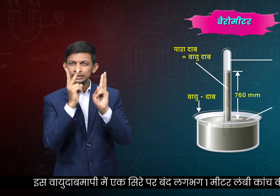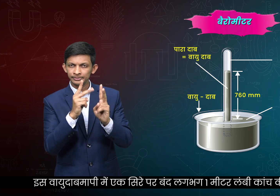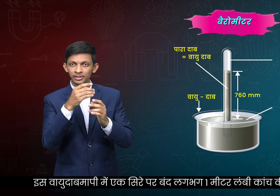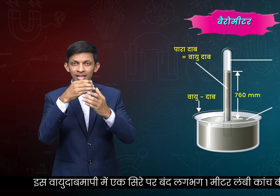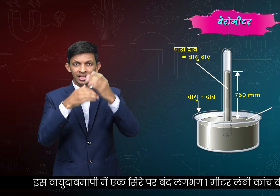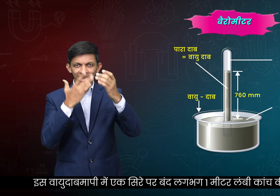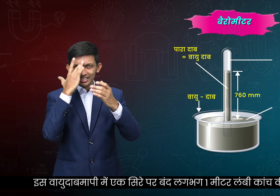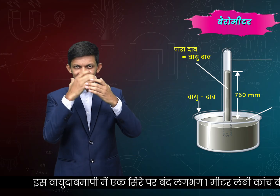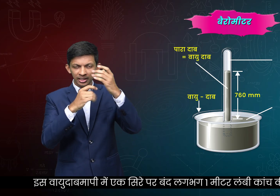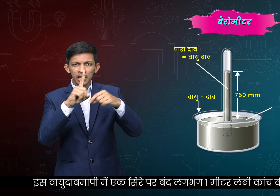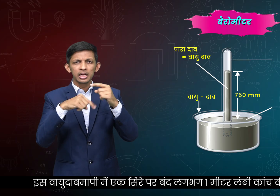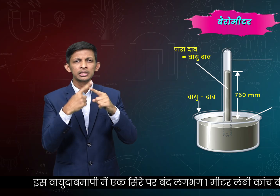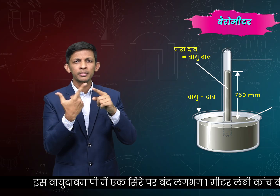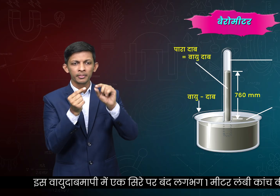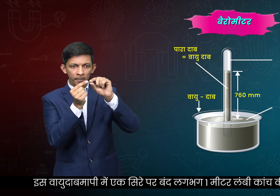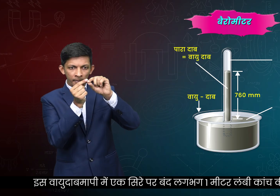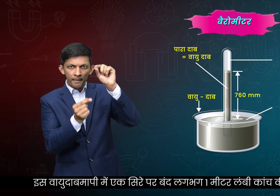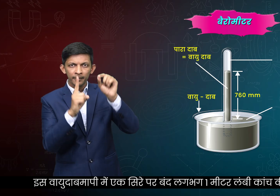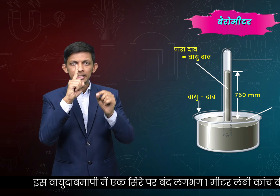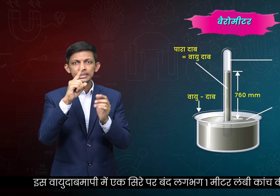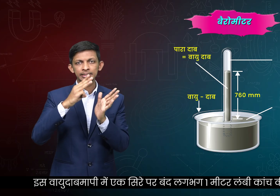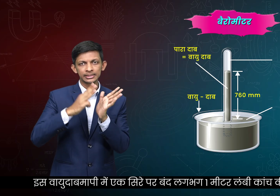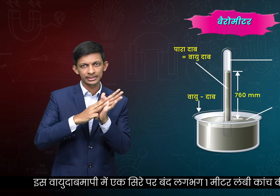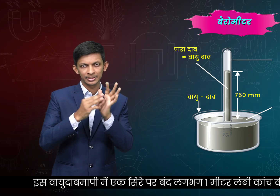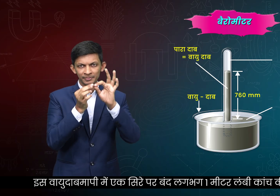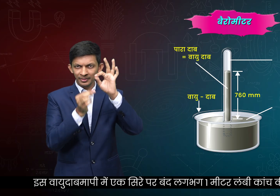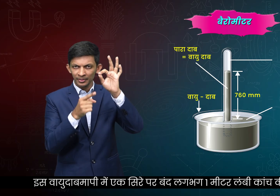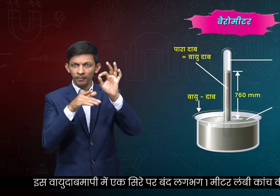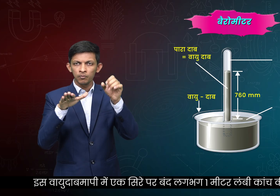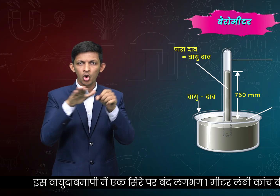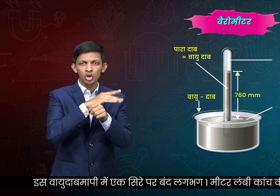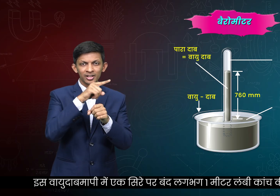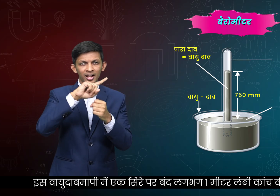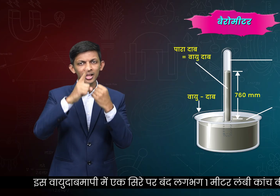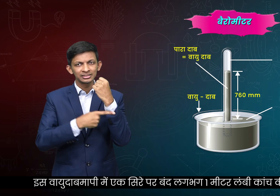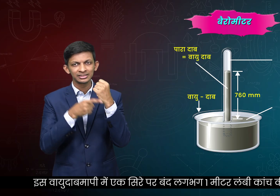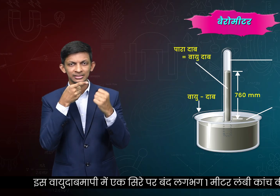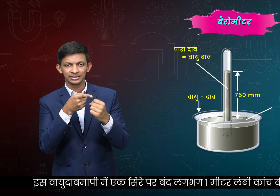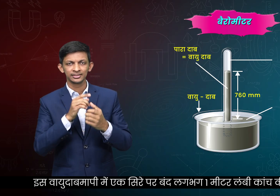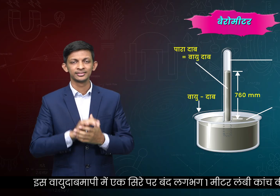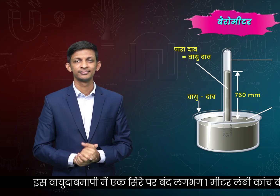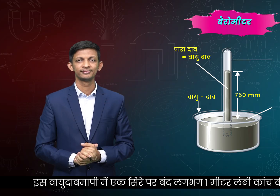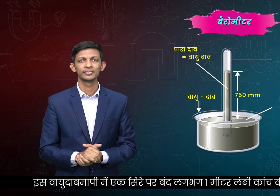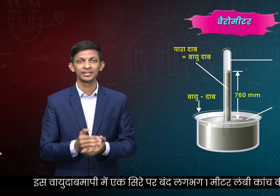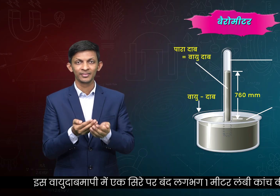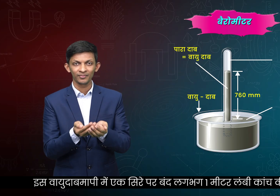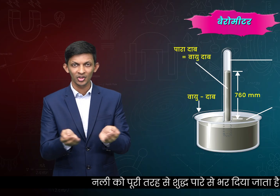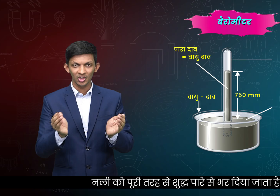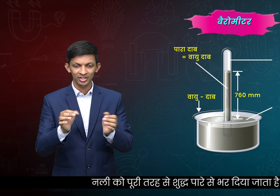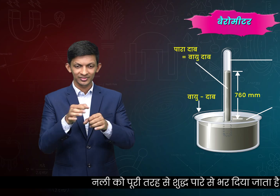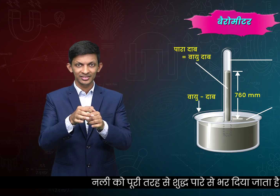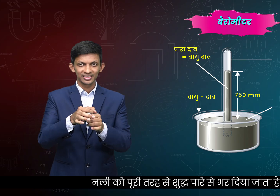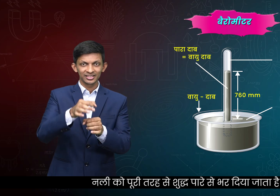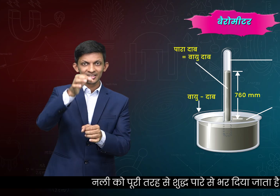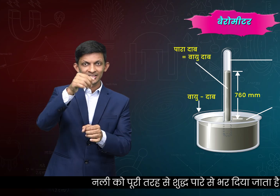था। इस वायु मापी में एक सिर पर बंद लगभग 1 मीटर लंबी कांच की नली होती है।